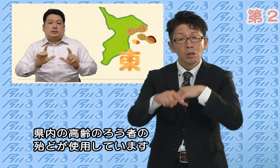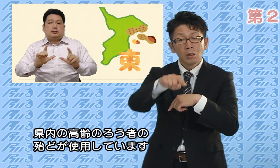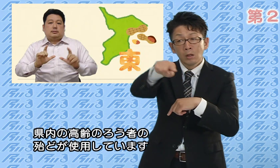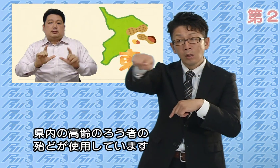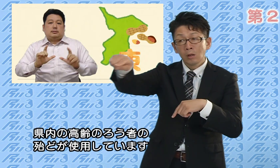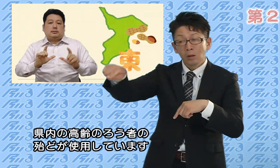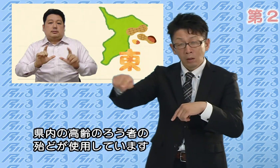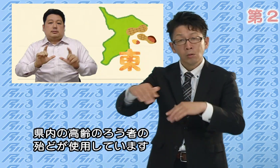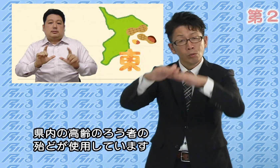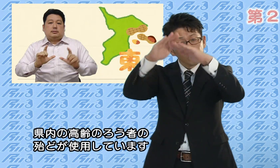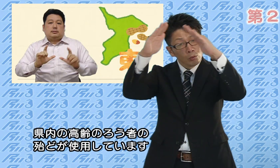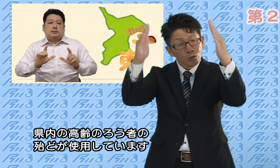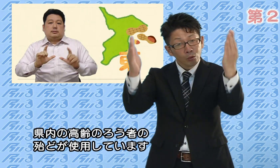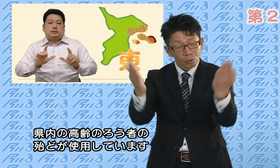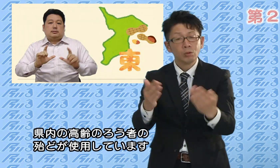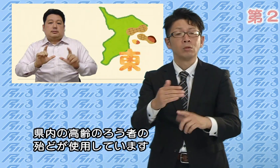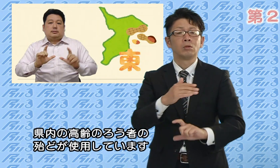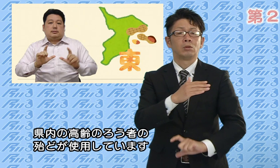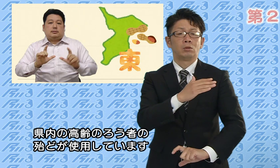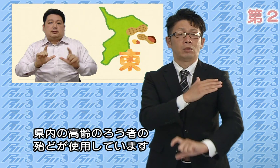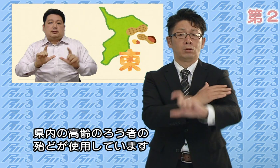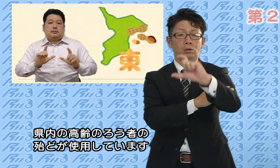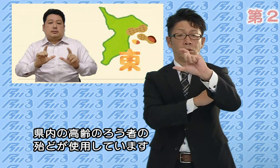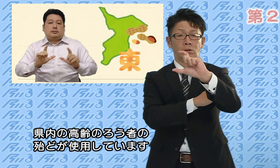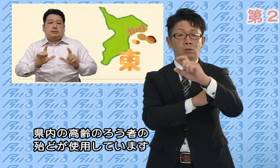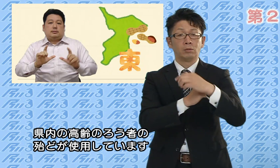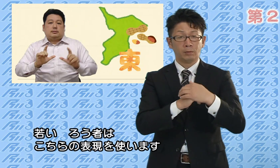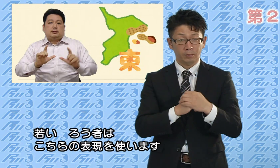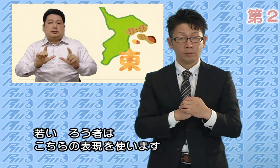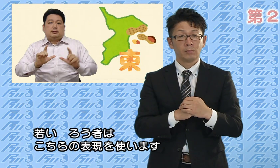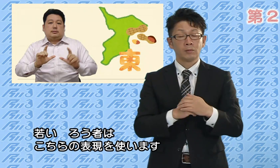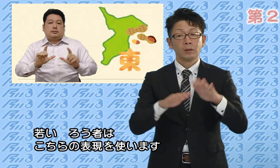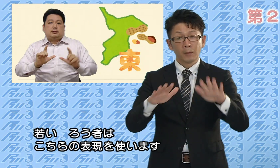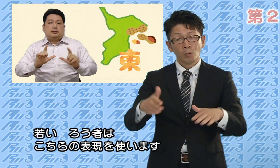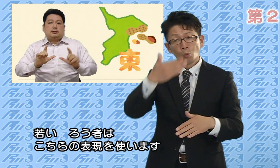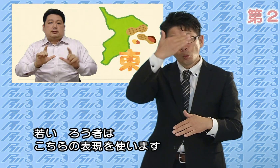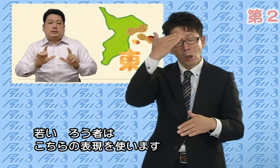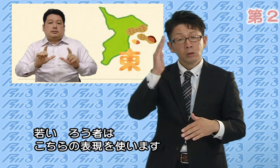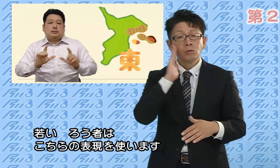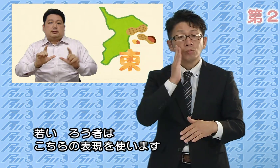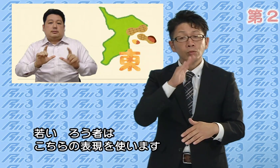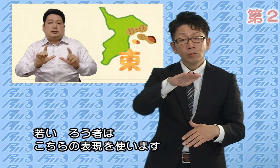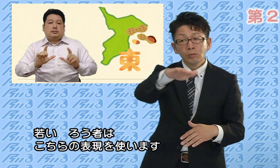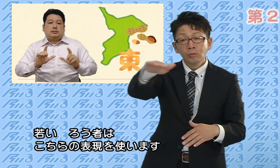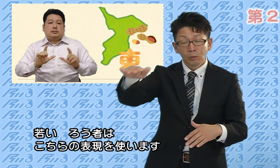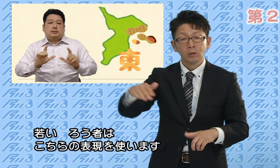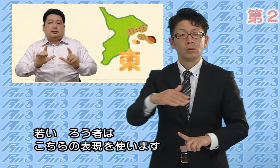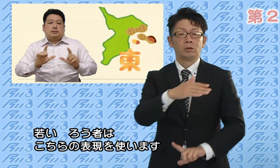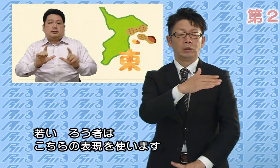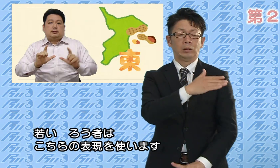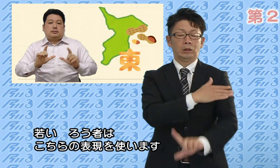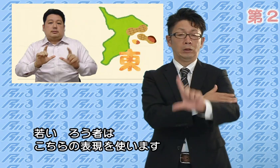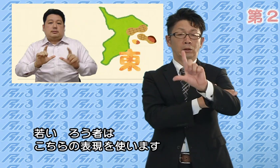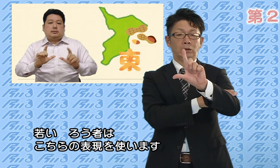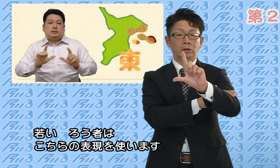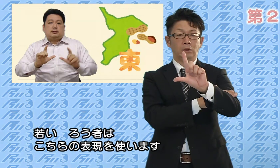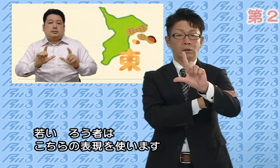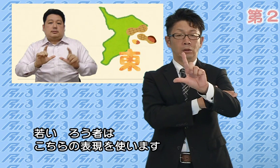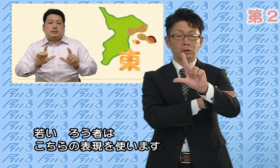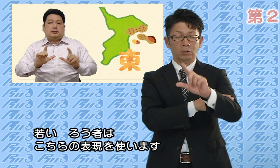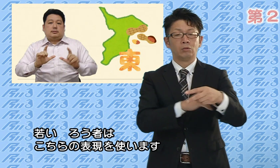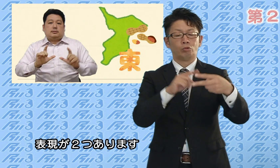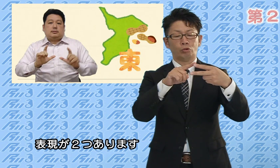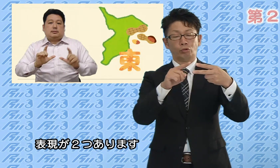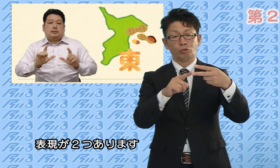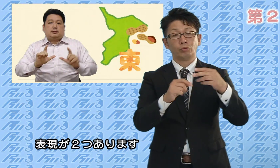の高齢のろう者のほとんどが使用しています。若いろう者はこちらの表